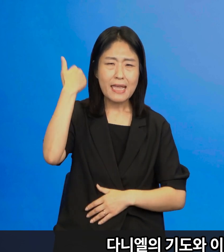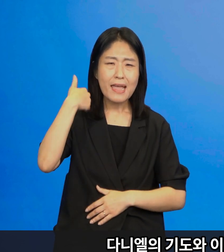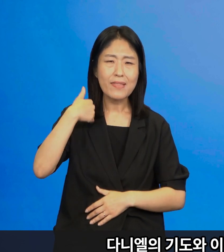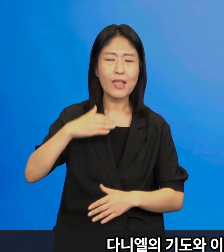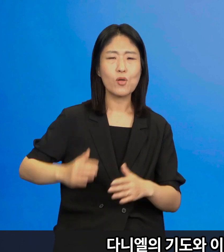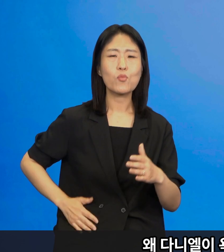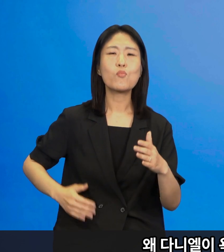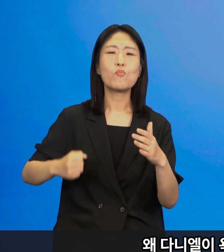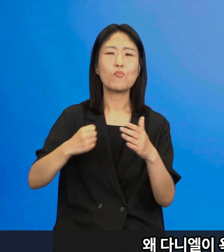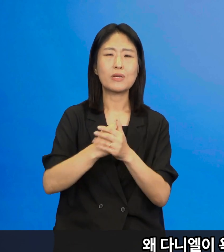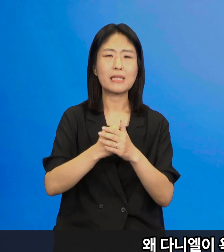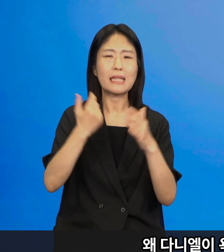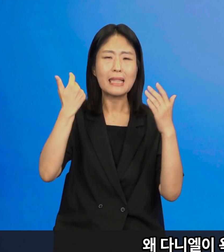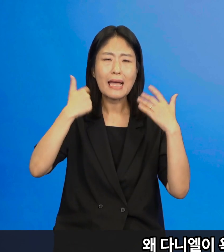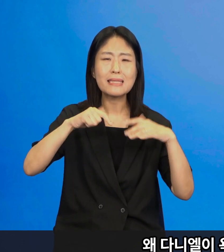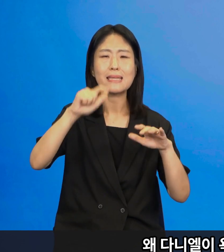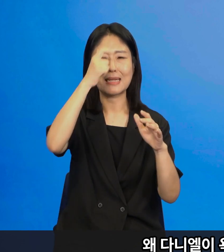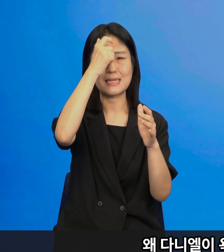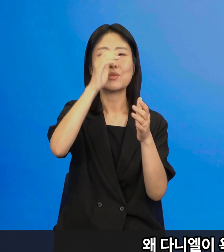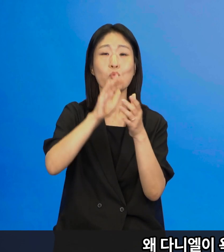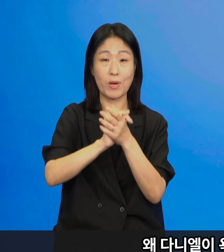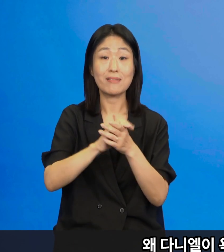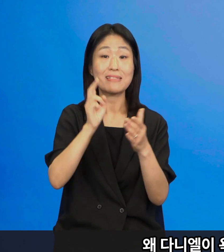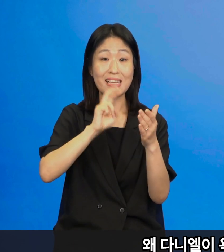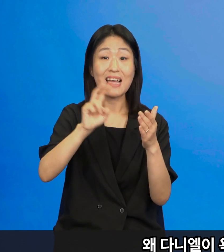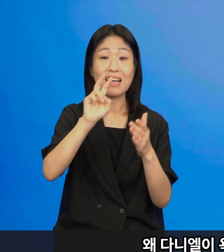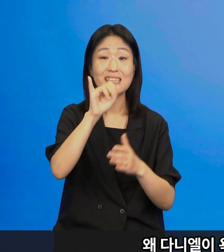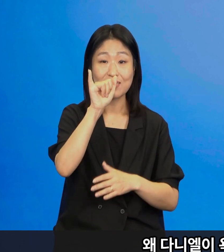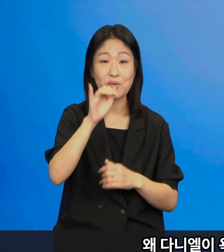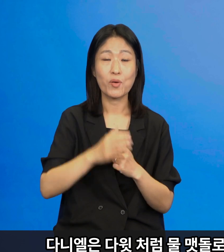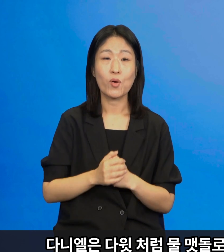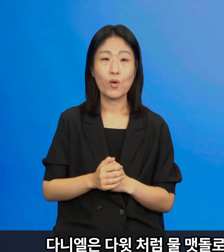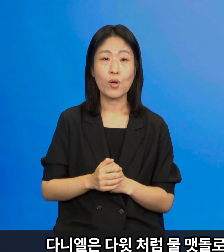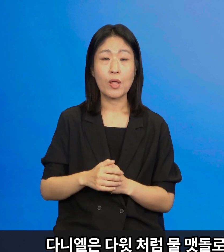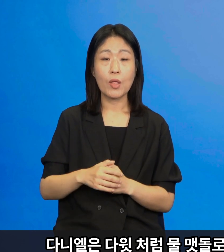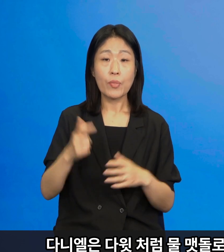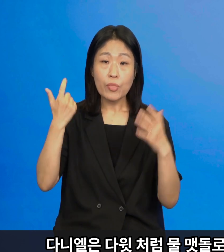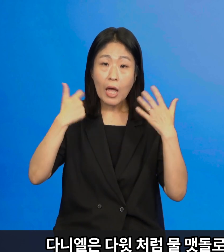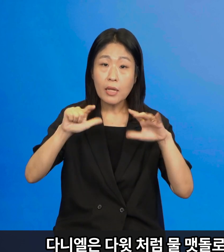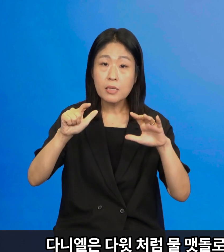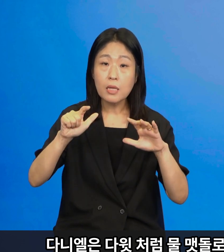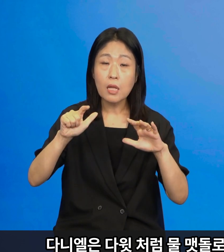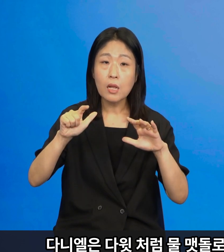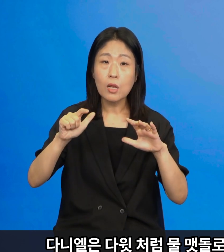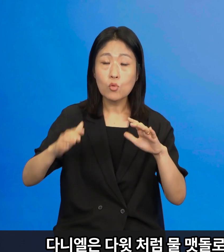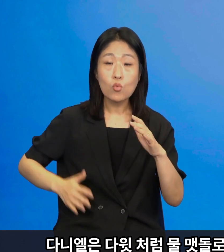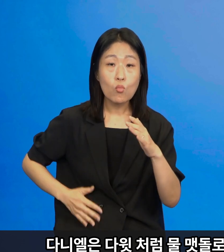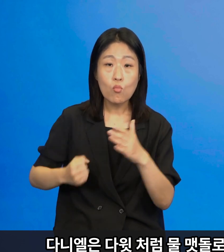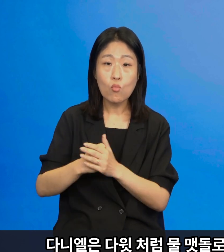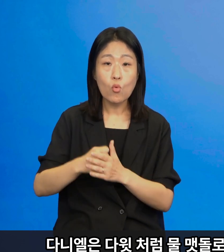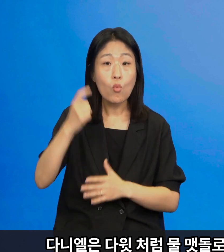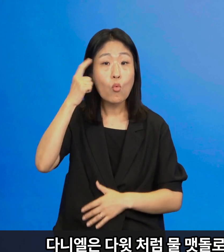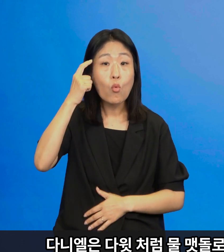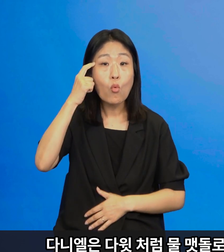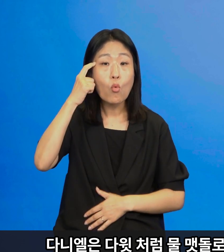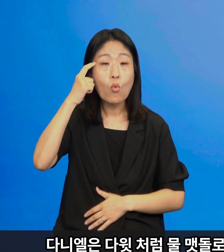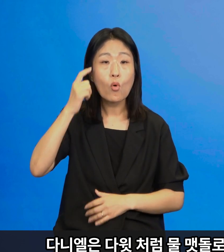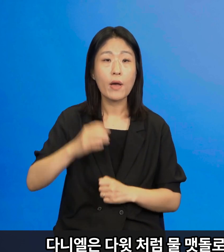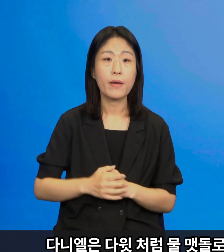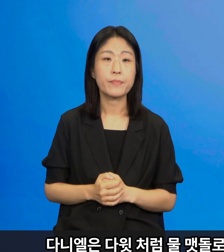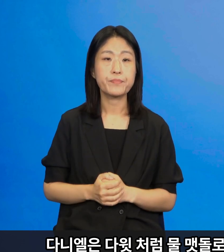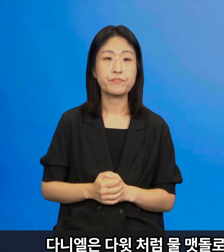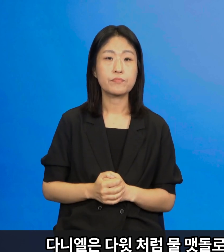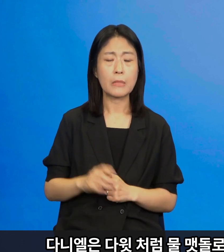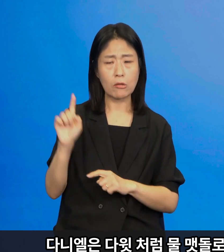찬송가 가사가 있어요. 왜 다니엘이 용맹하다고 할까요? 다니엘은 다윗처럼 물맷돌로 골리앗을